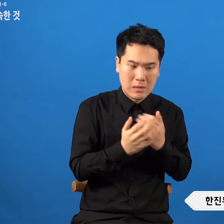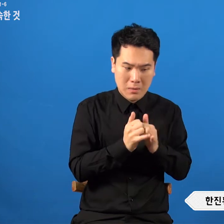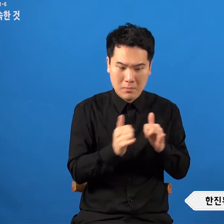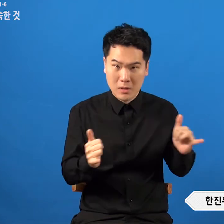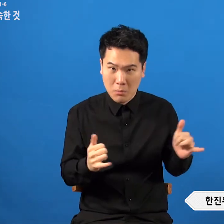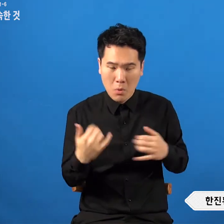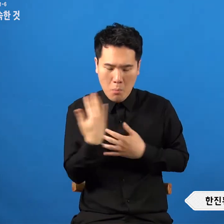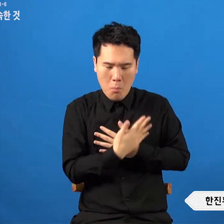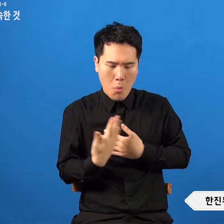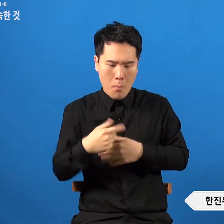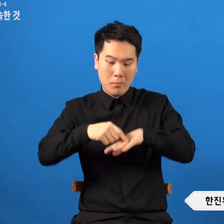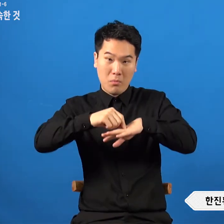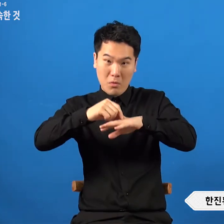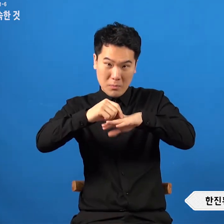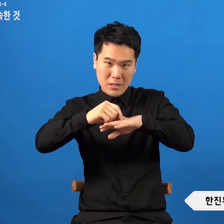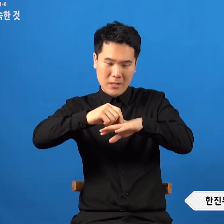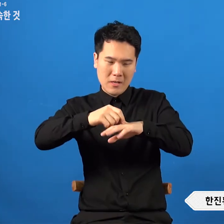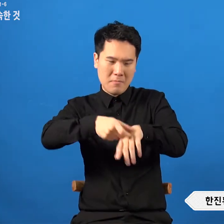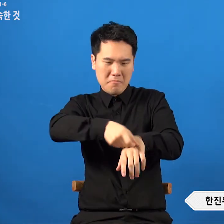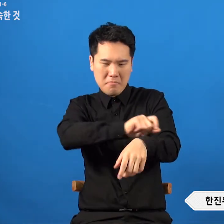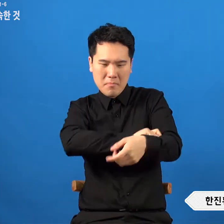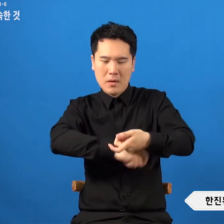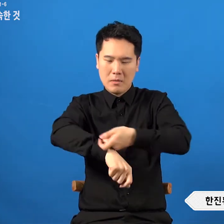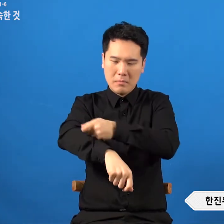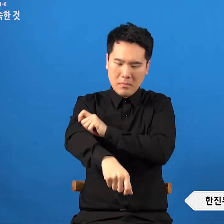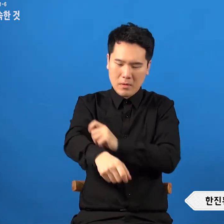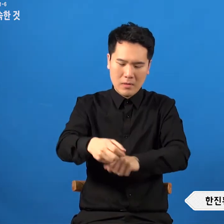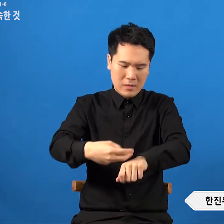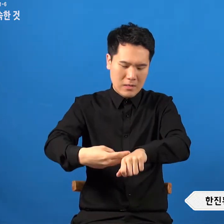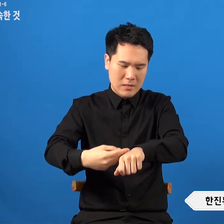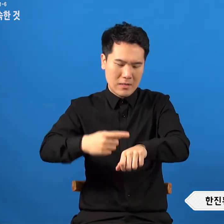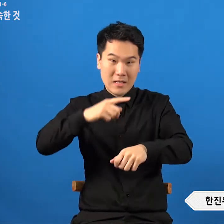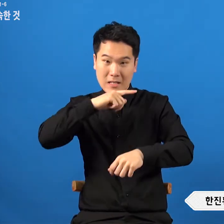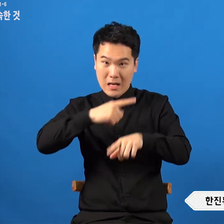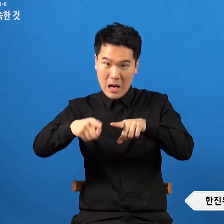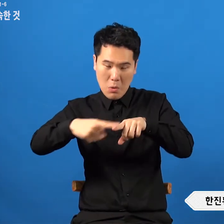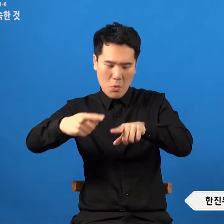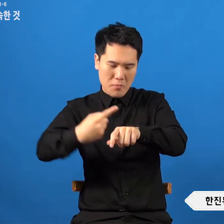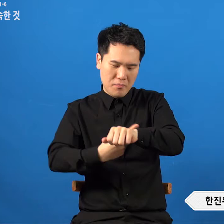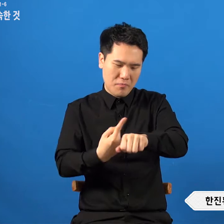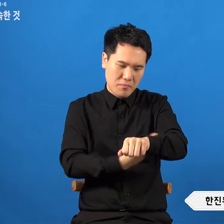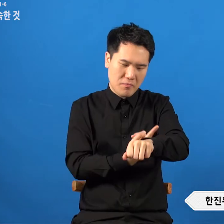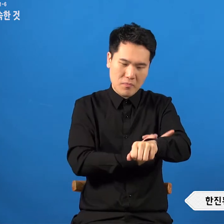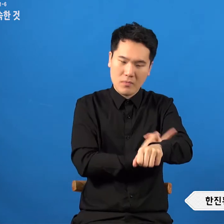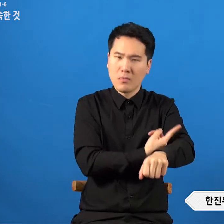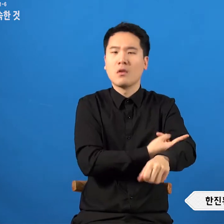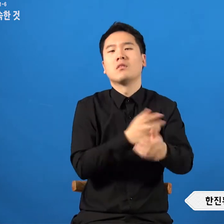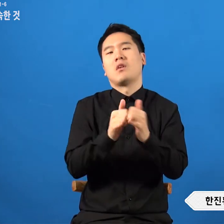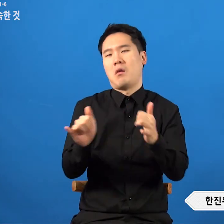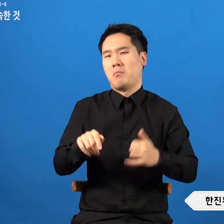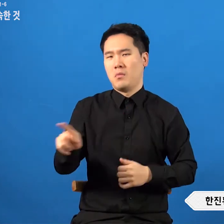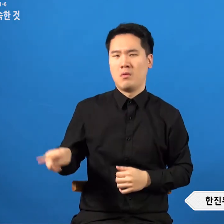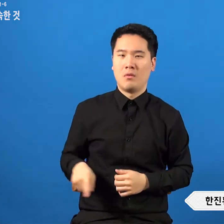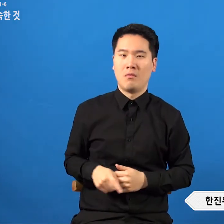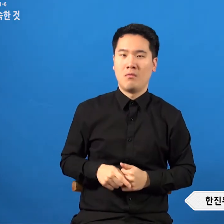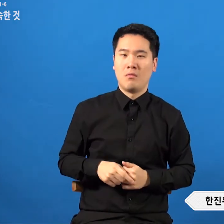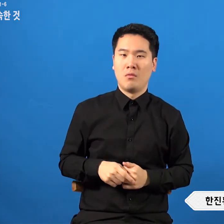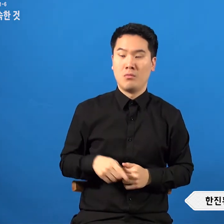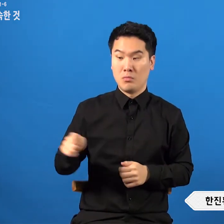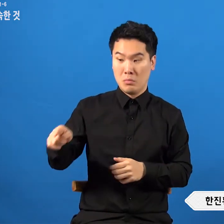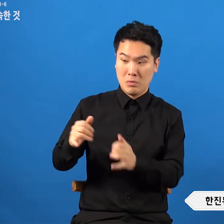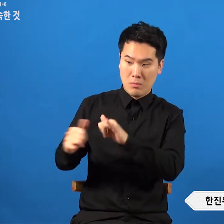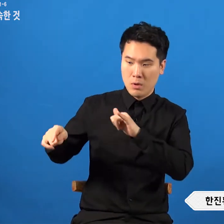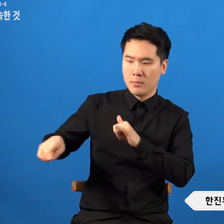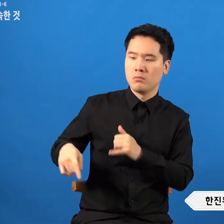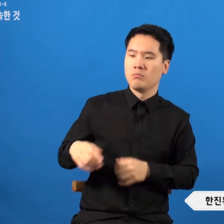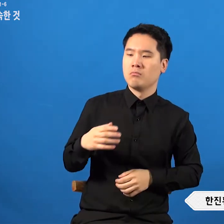사람들입니다. 그런 사람들을 향해서 너희는 망한다고 외쳐댔으니까 어떻게 되겠습니까?